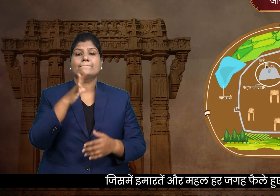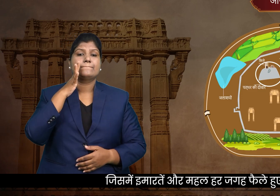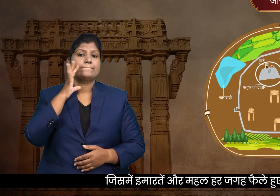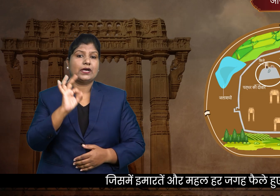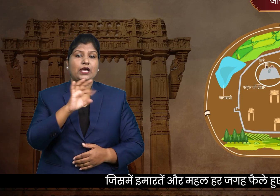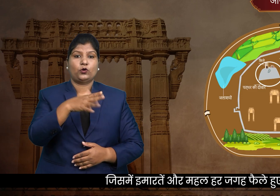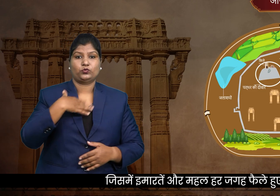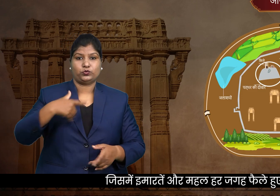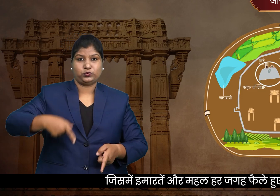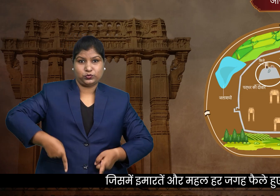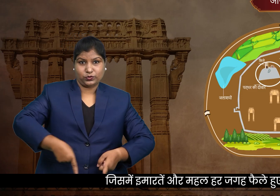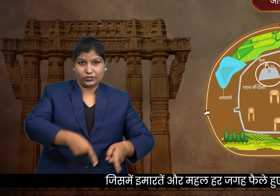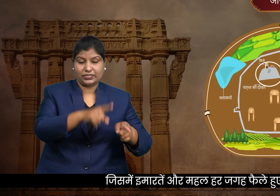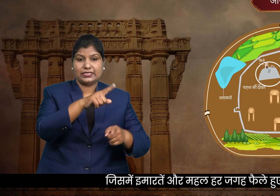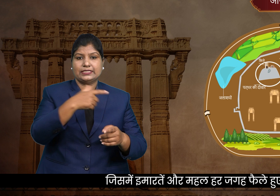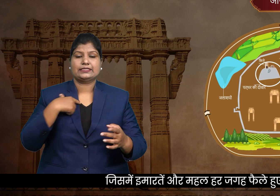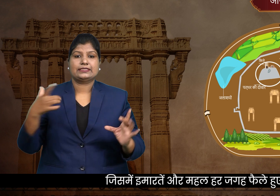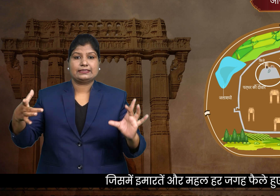जगह फैला हुआ था।